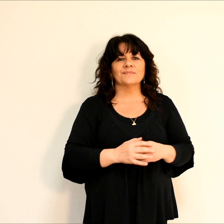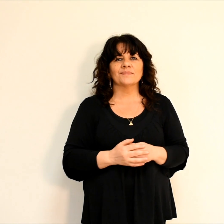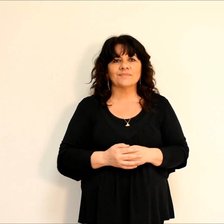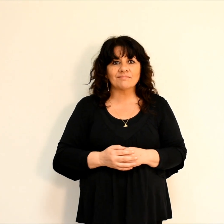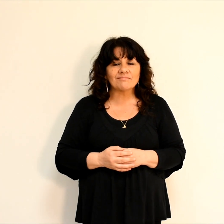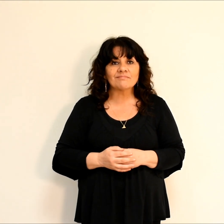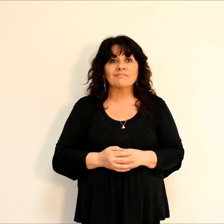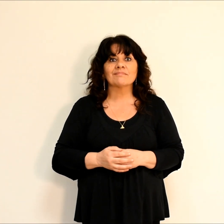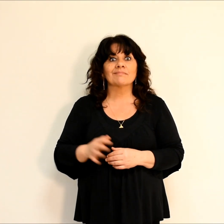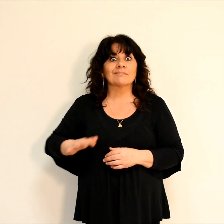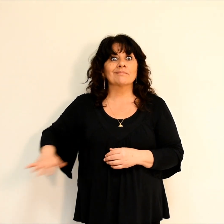Personne ne vit rien.